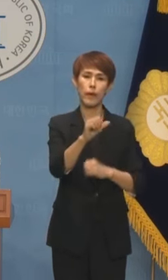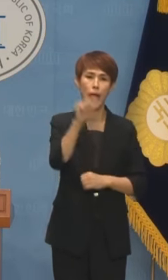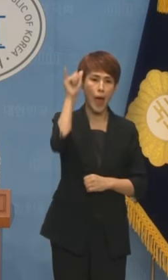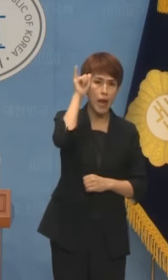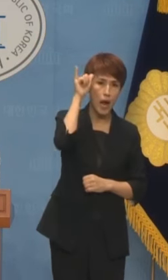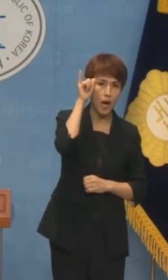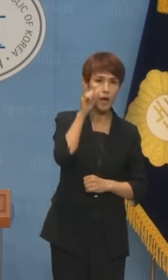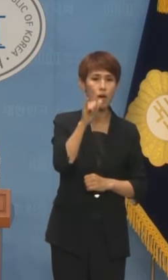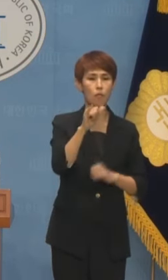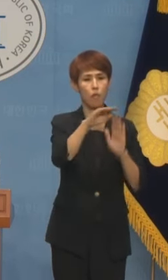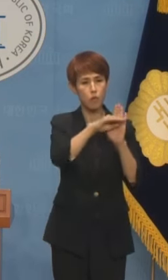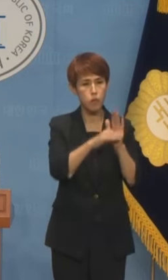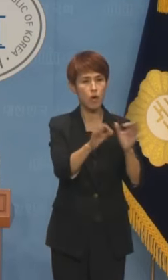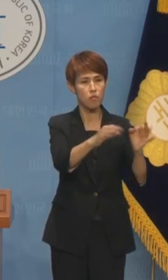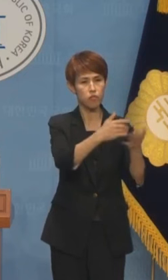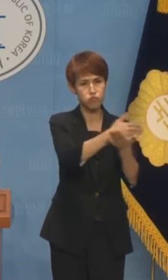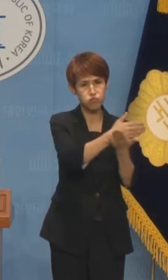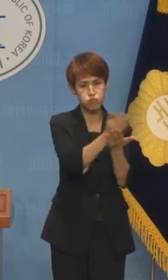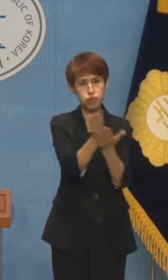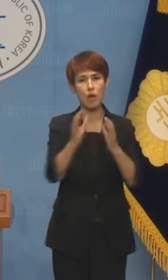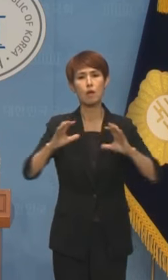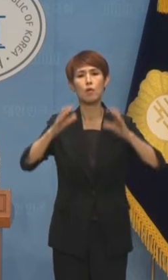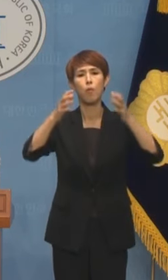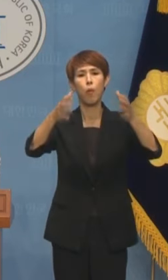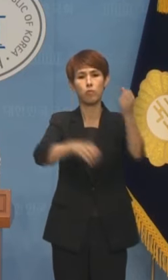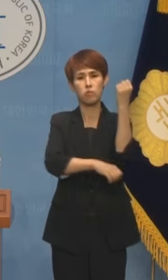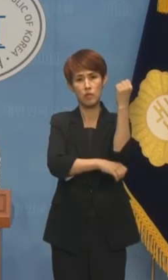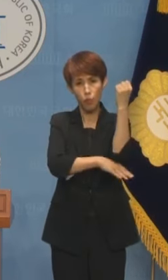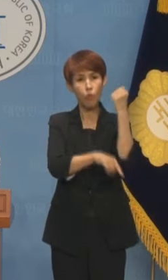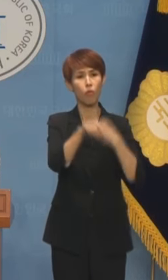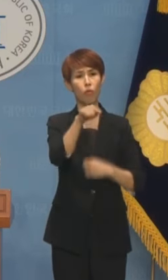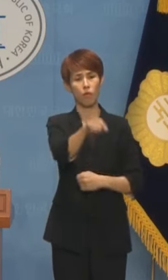기반으로 작동하는 글로벌 경제 플랫폼입니다.